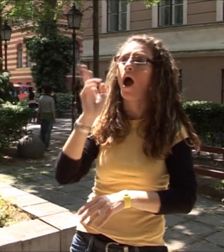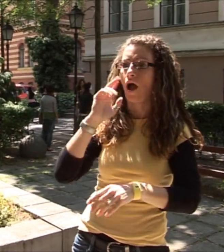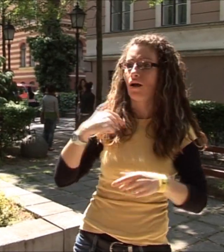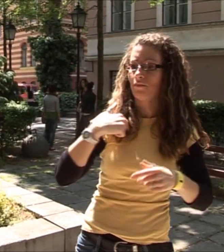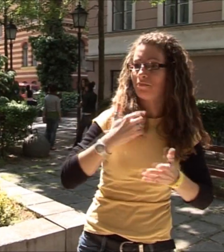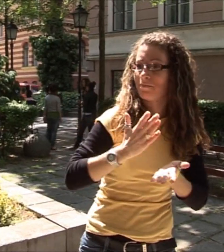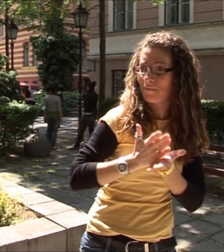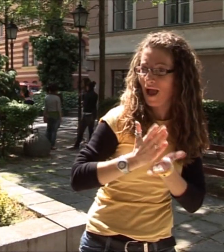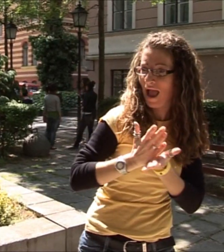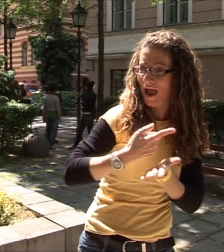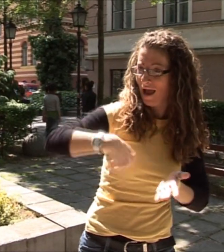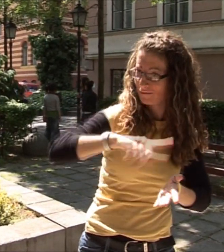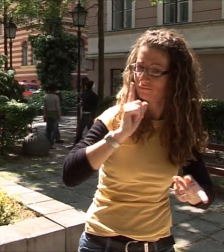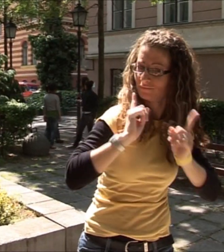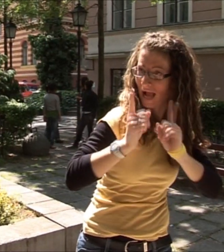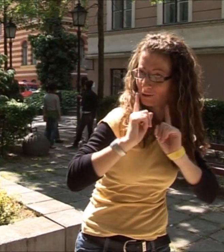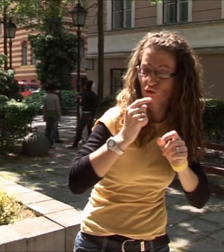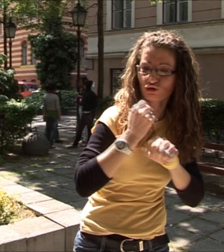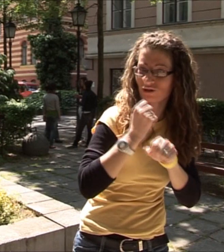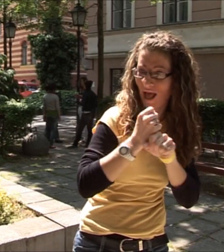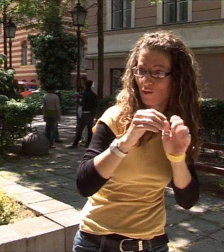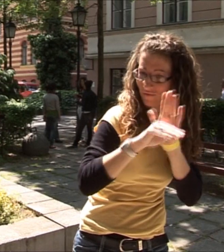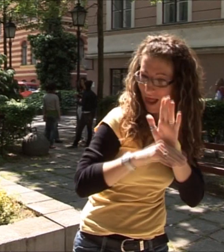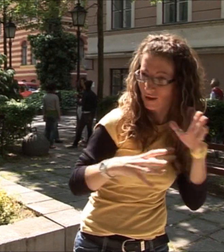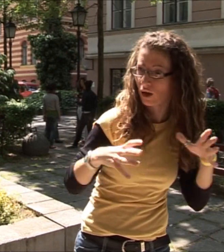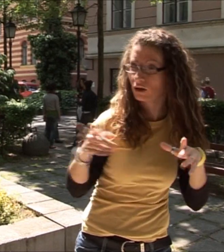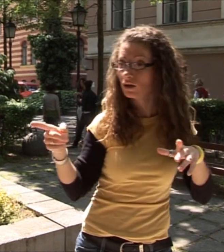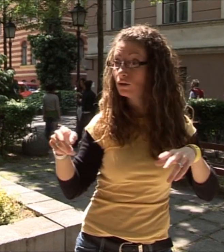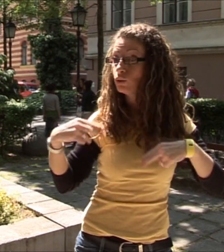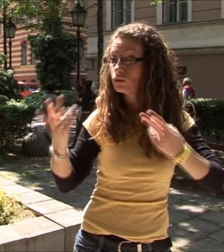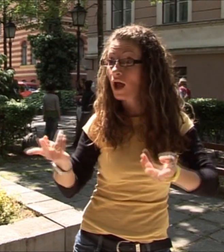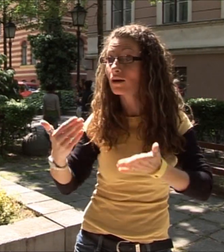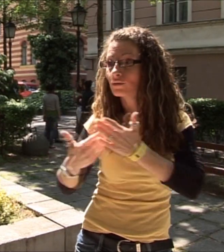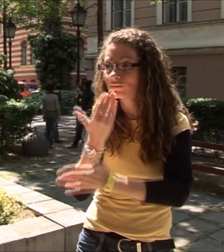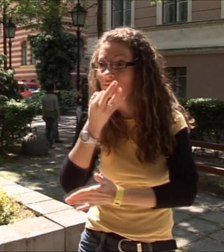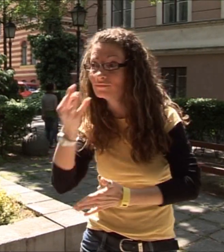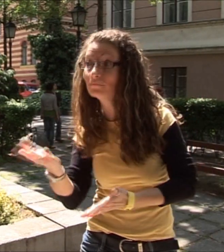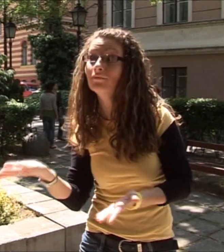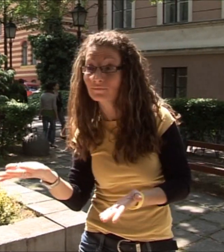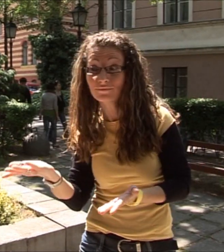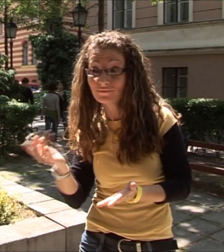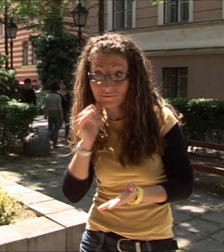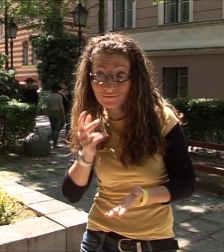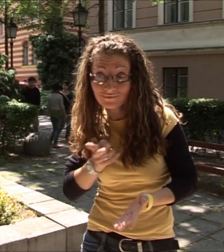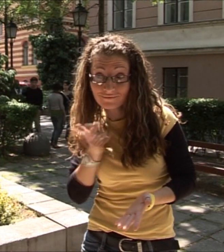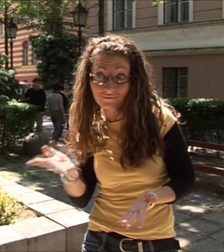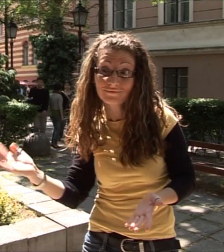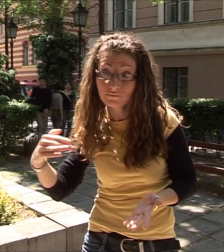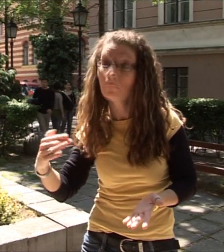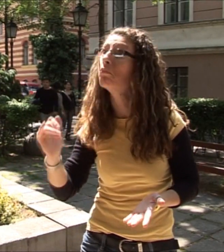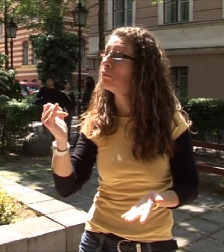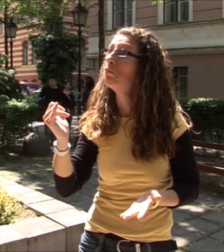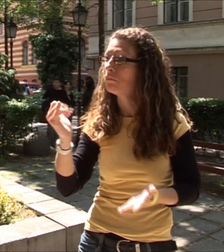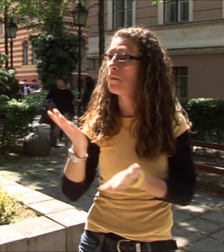huk hogy cak nézelődző amikor már lát hogy elk aartutána oná kérdeztünk hogy van-e ked